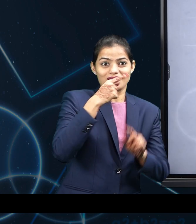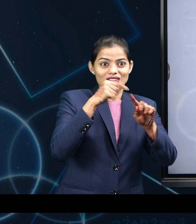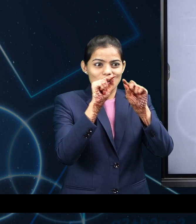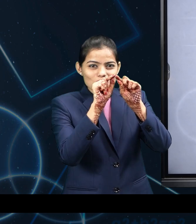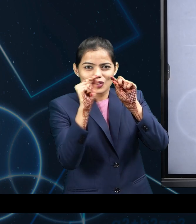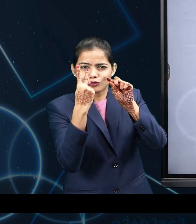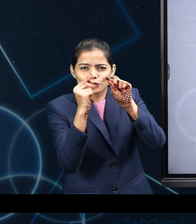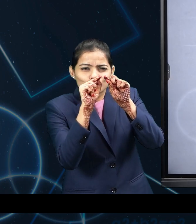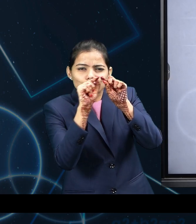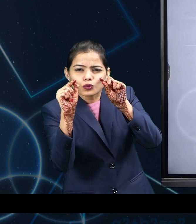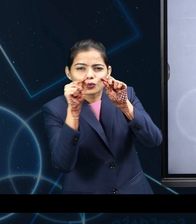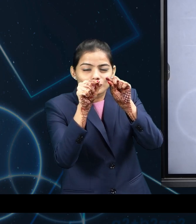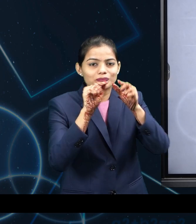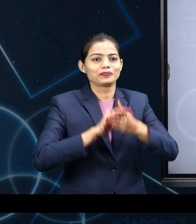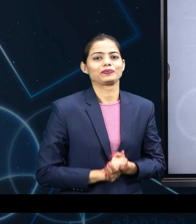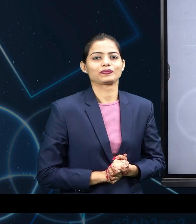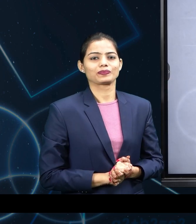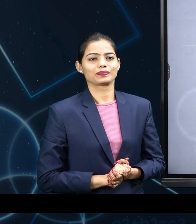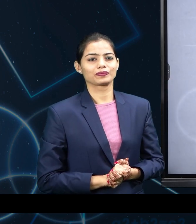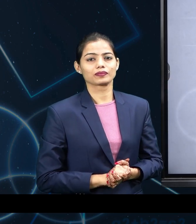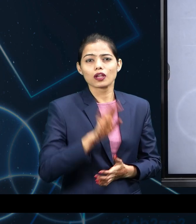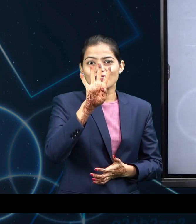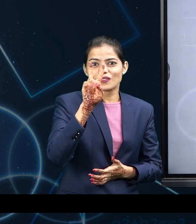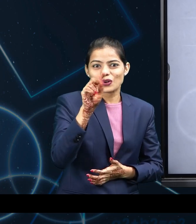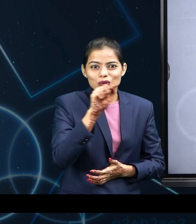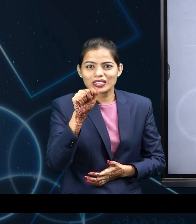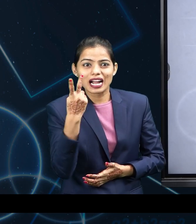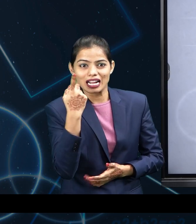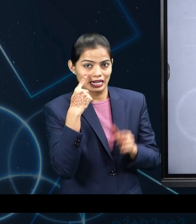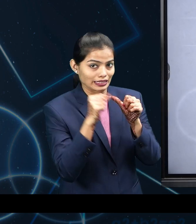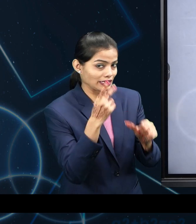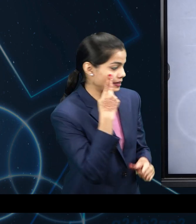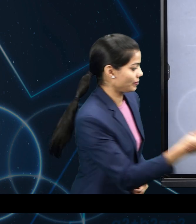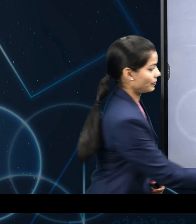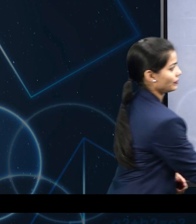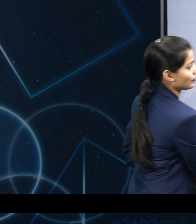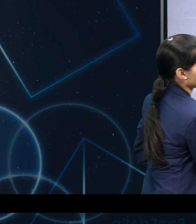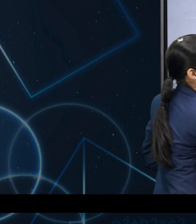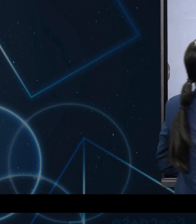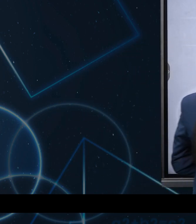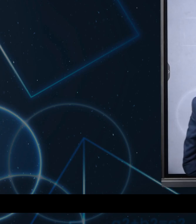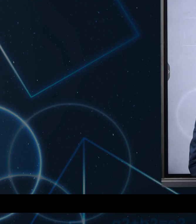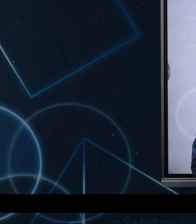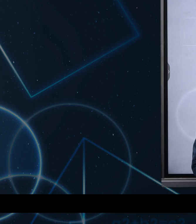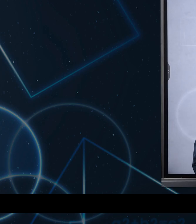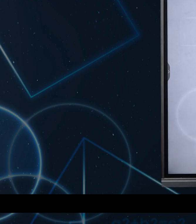गोले की त्रिज्या इज इक्वल्स टू व्यास बाई 2 इज इक्वल्स टू 42/2 इज इक्वल्स टू 21 मिमी।